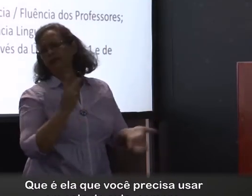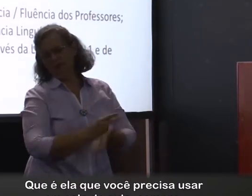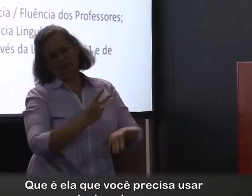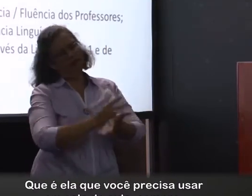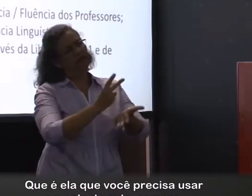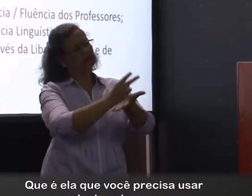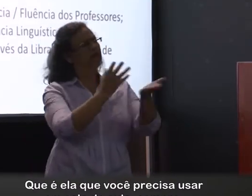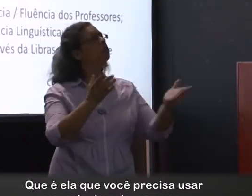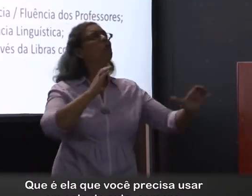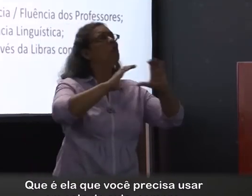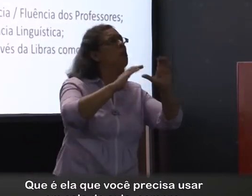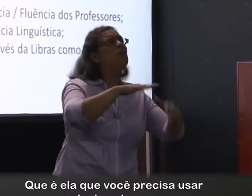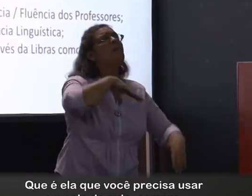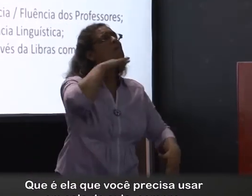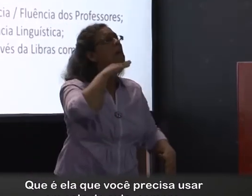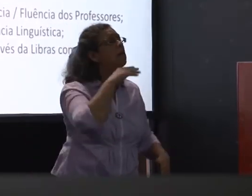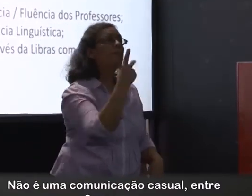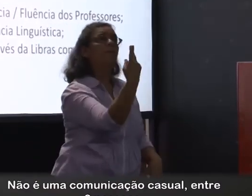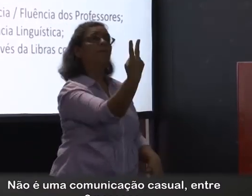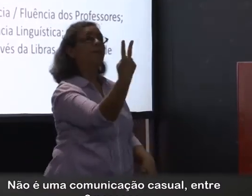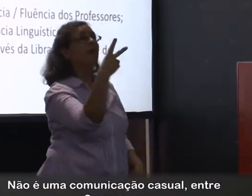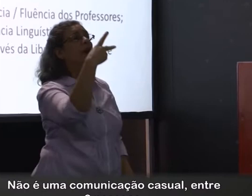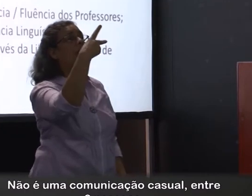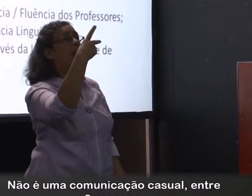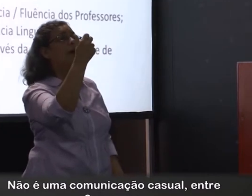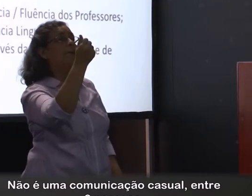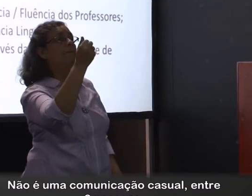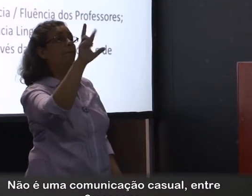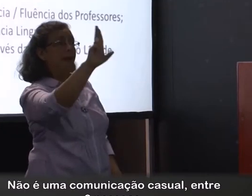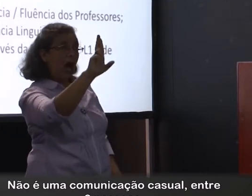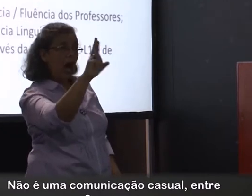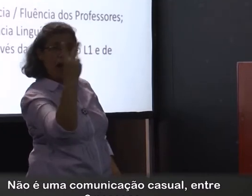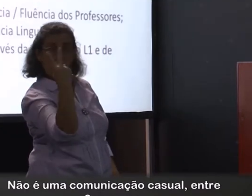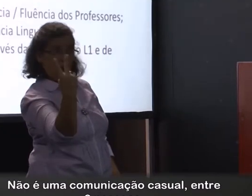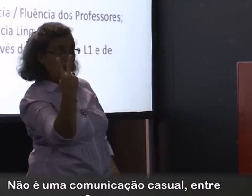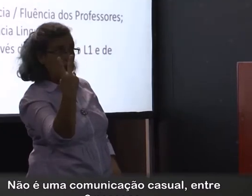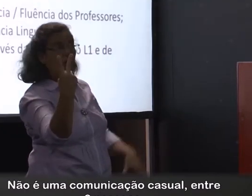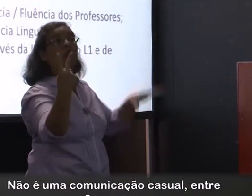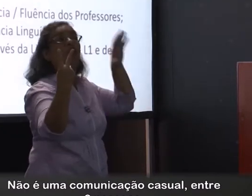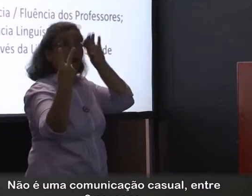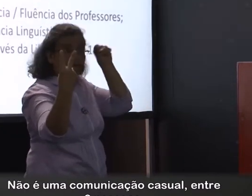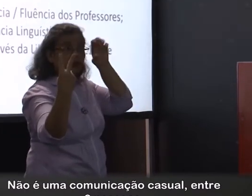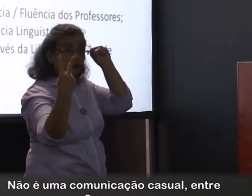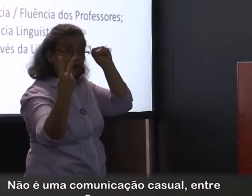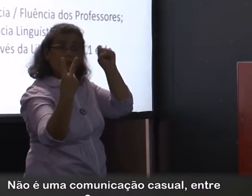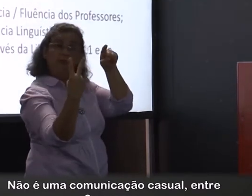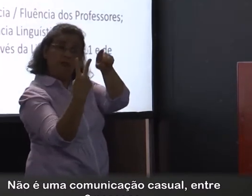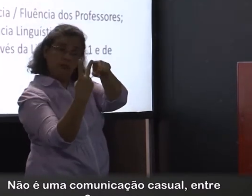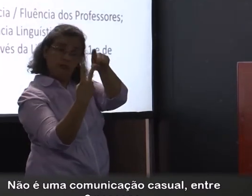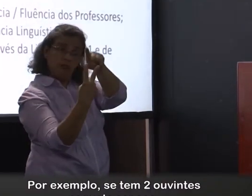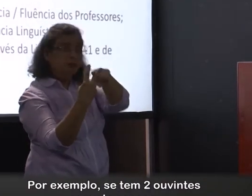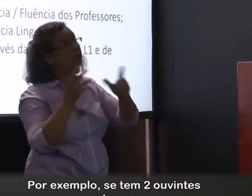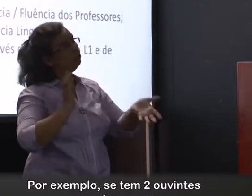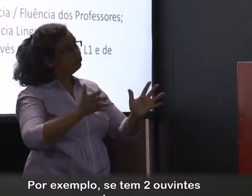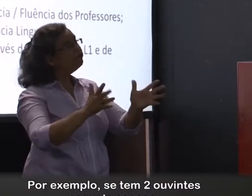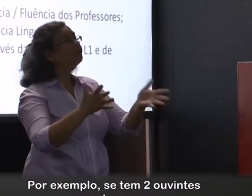usar em sala de aula, sempre. Não é uma comunicação só de casual, entre duas pessoas. Por